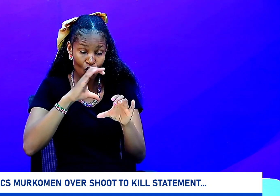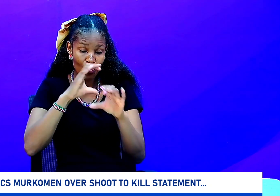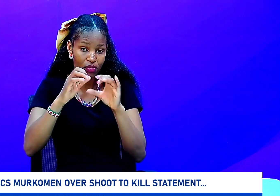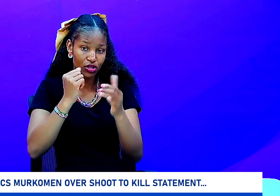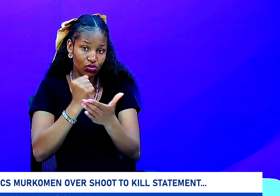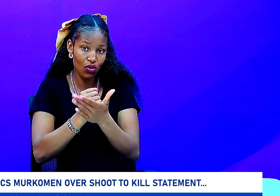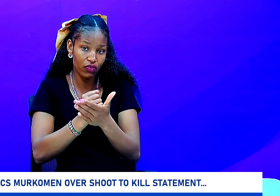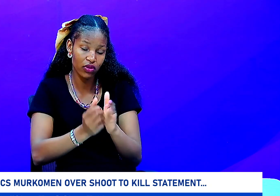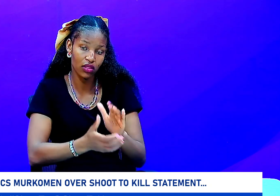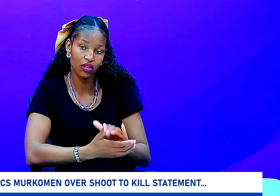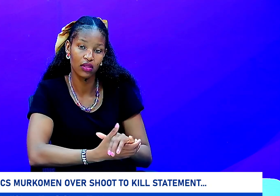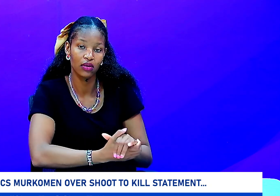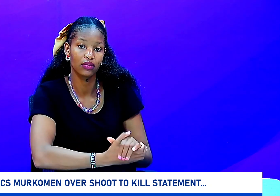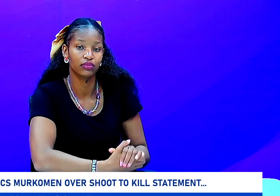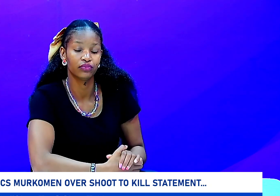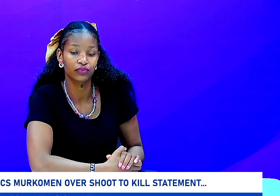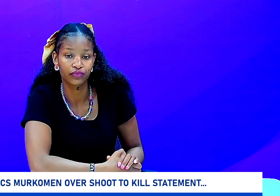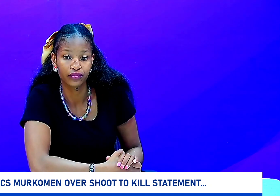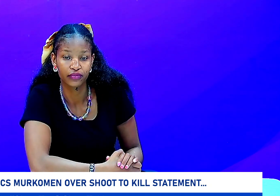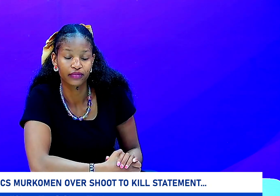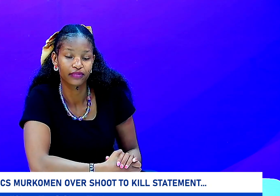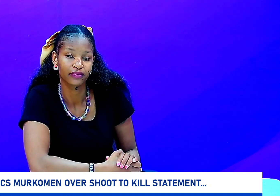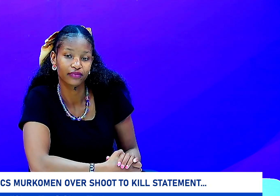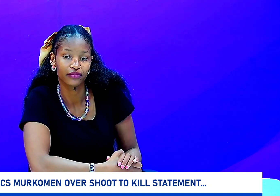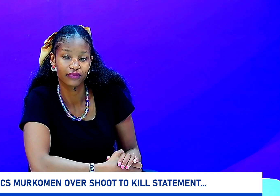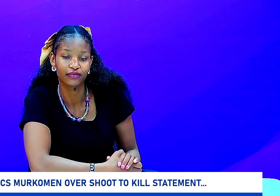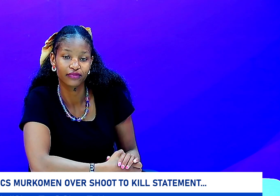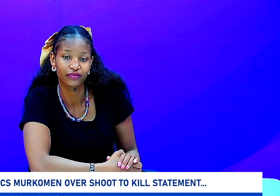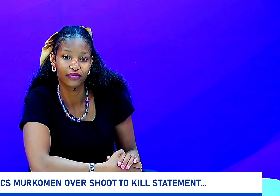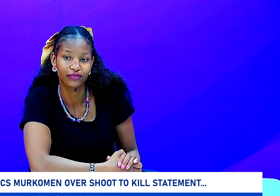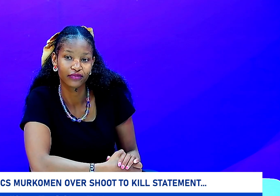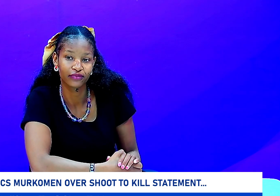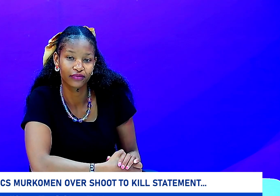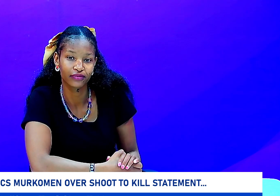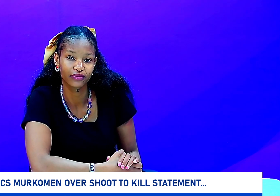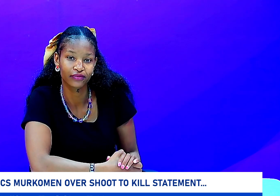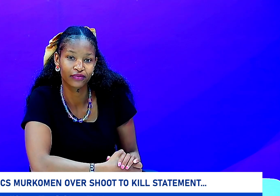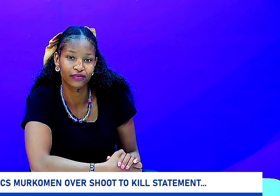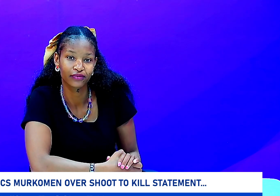and murmuring at the Deputy County Commissioner's office.